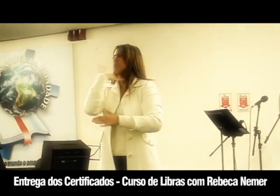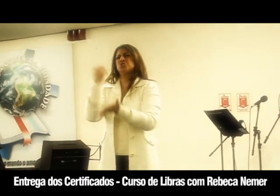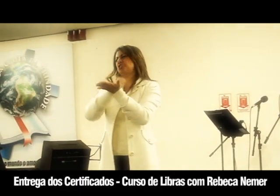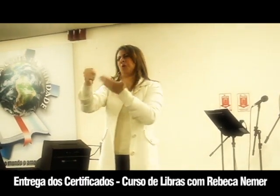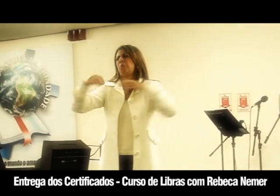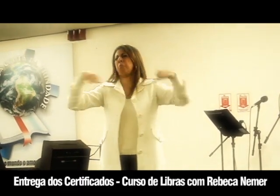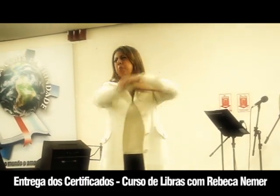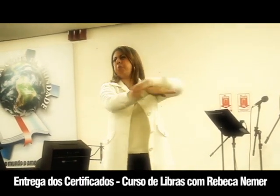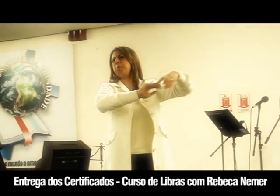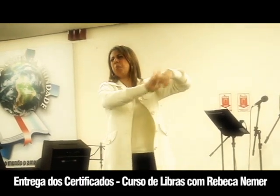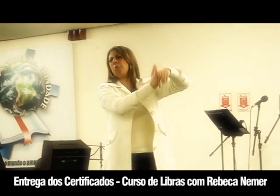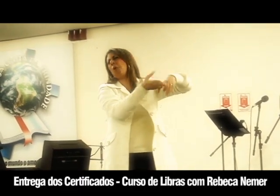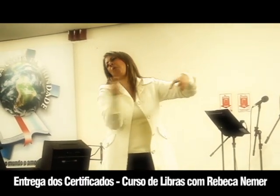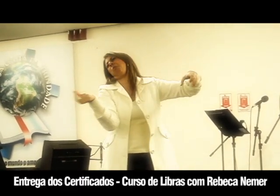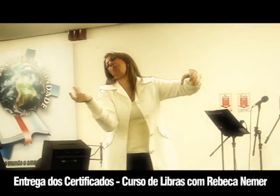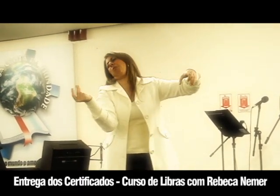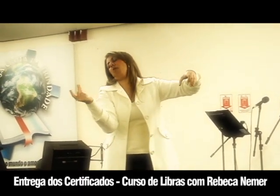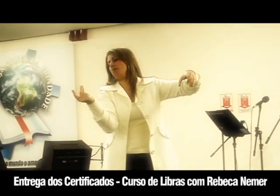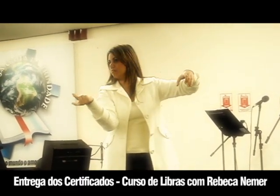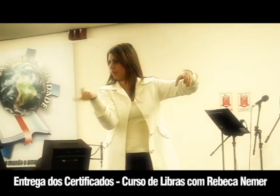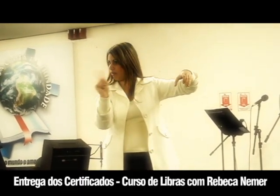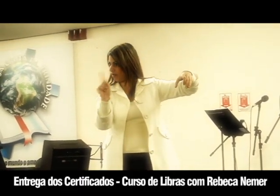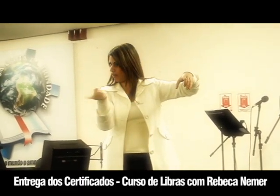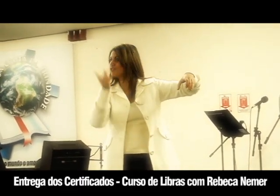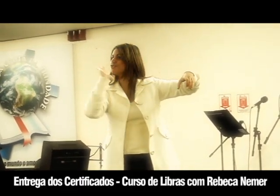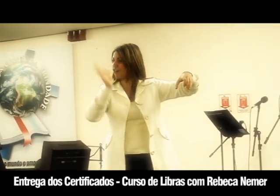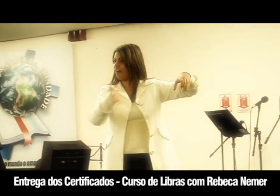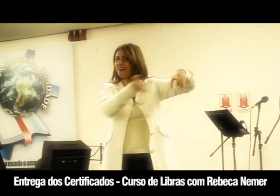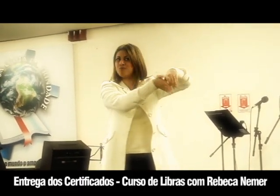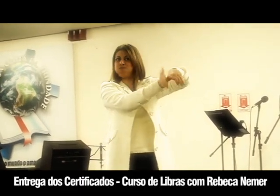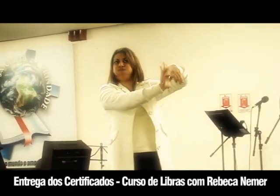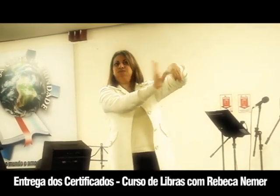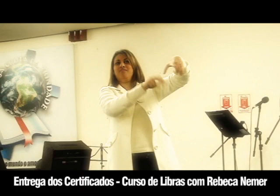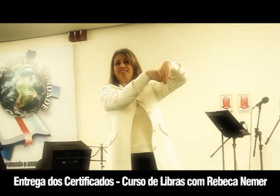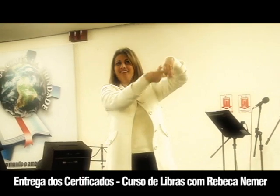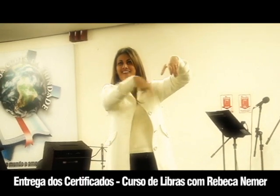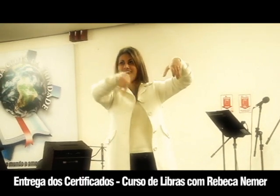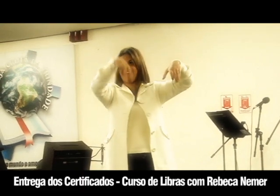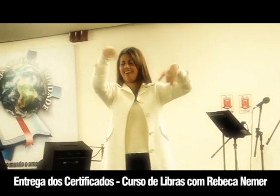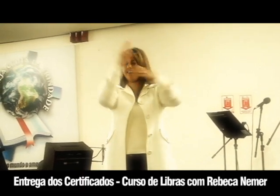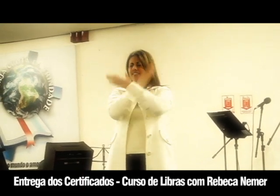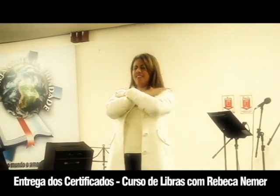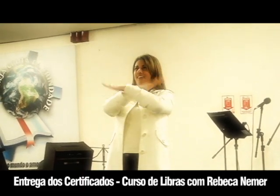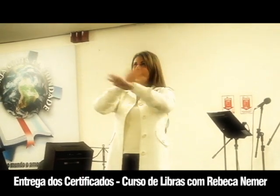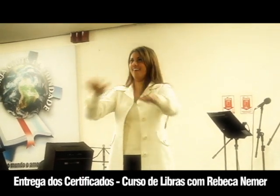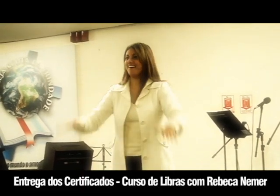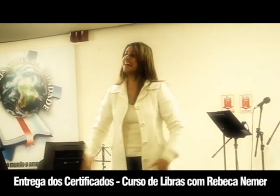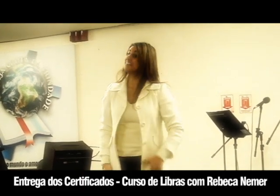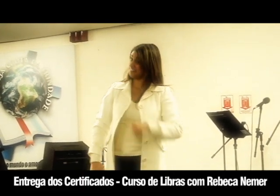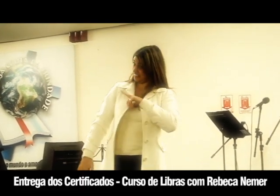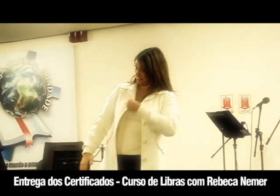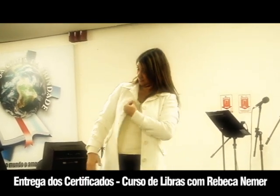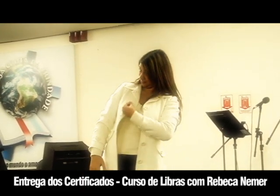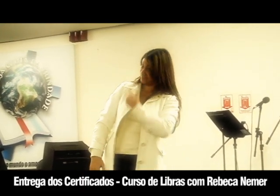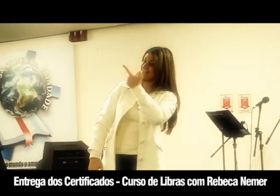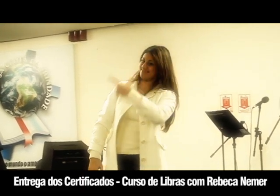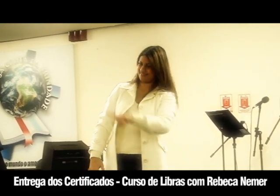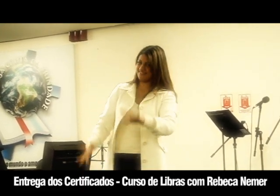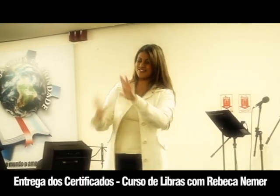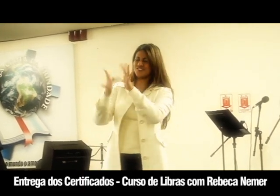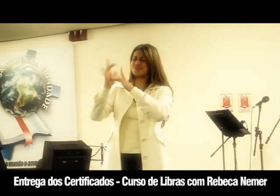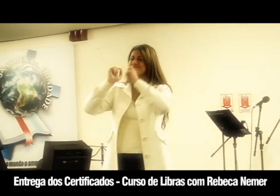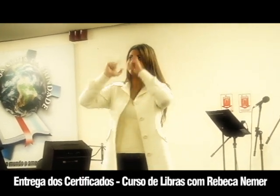doutrinária, é importante entender isto. E eu lamento por tantos crentes hoje que não